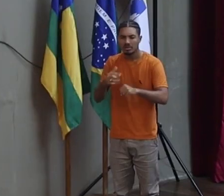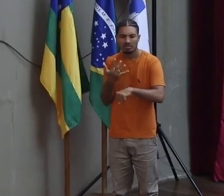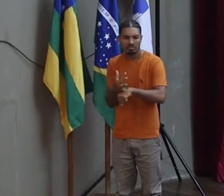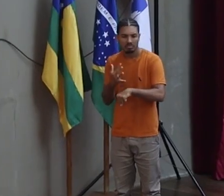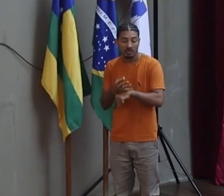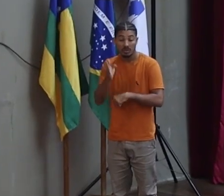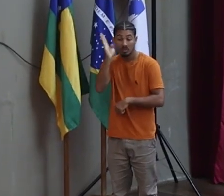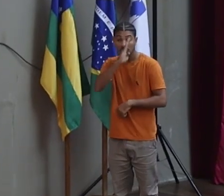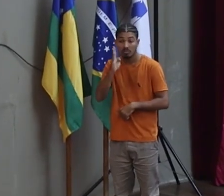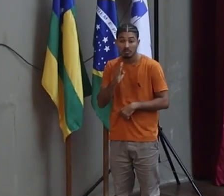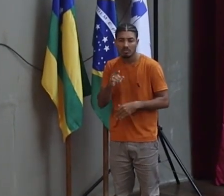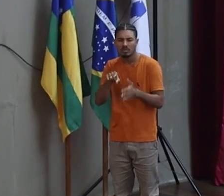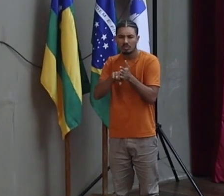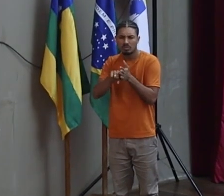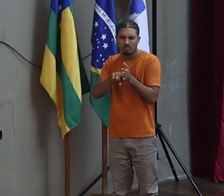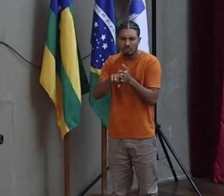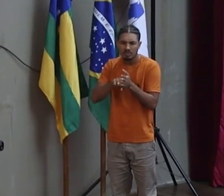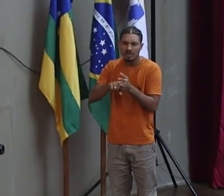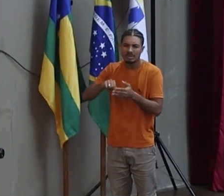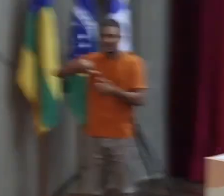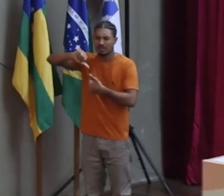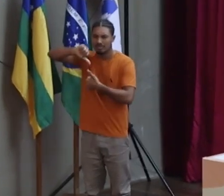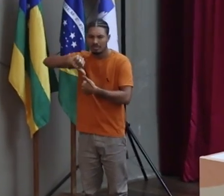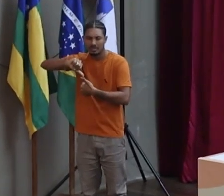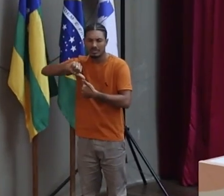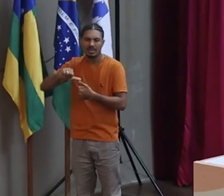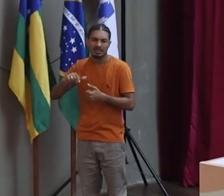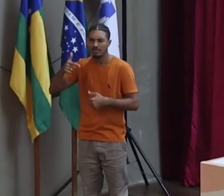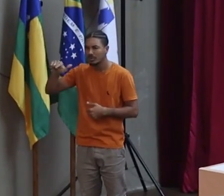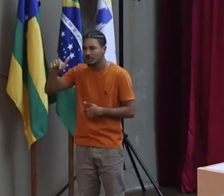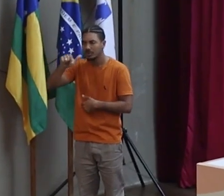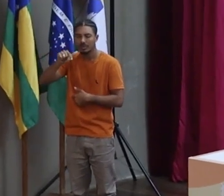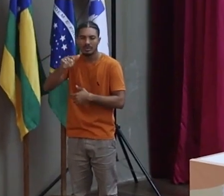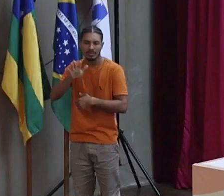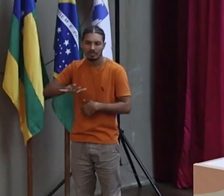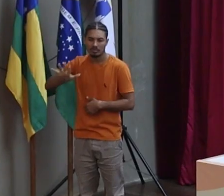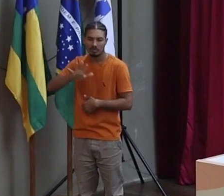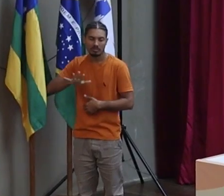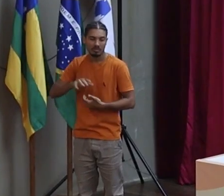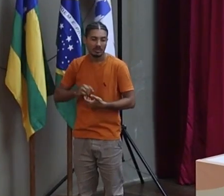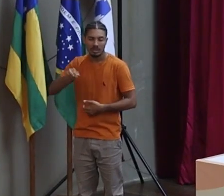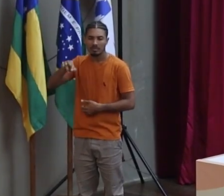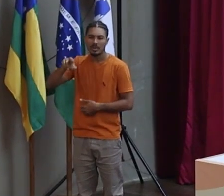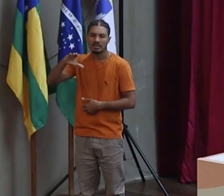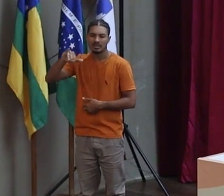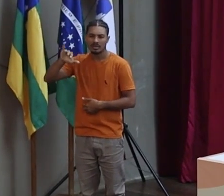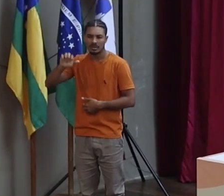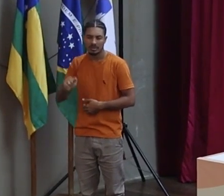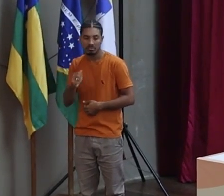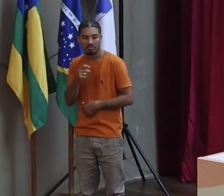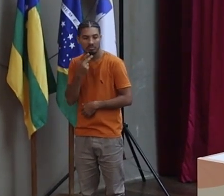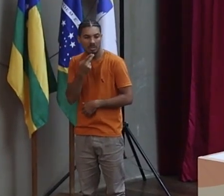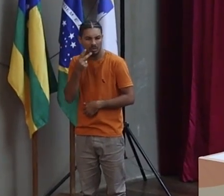brasileiros com pesquisadores da América Latina, Caribe incluído. A Márcia Paraquê, na fala dela hoje